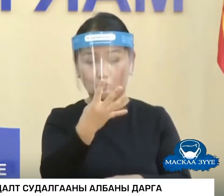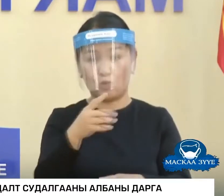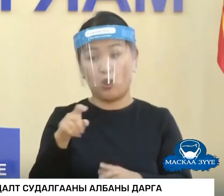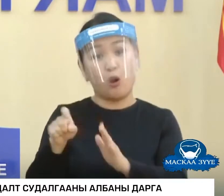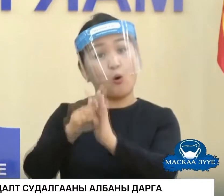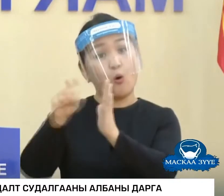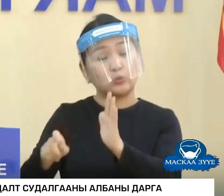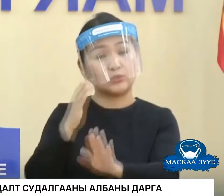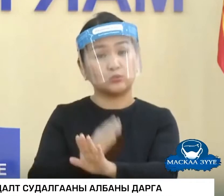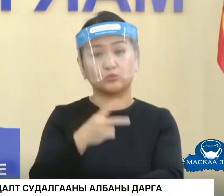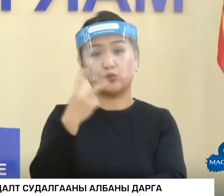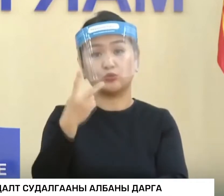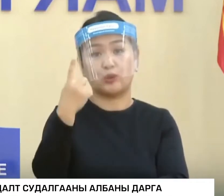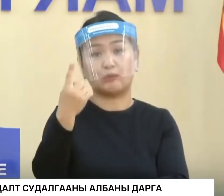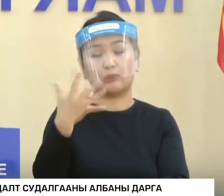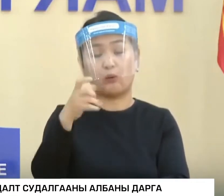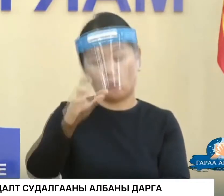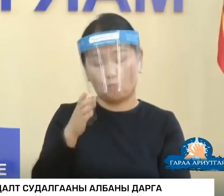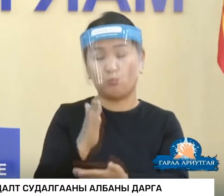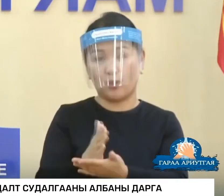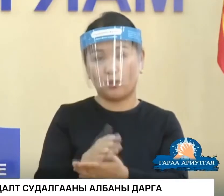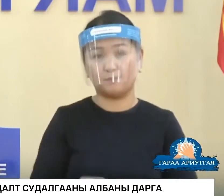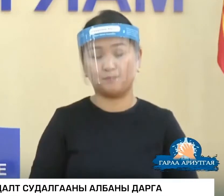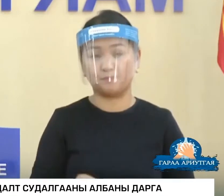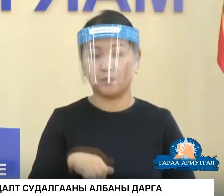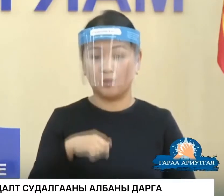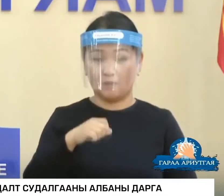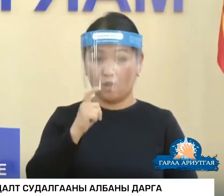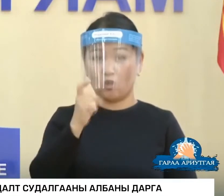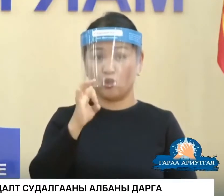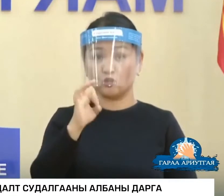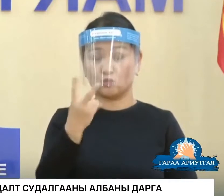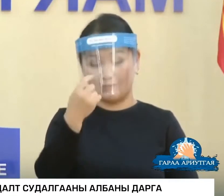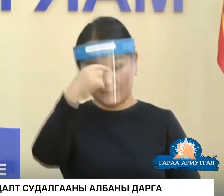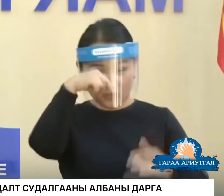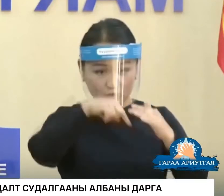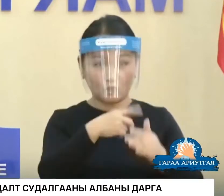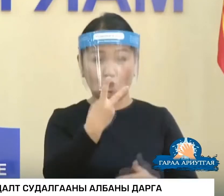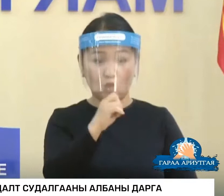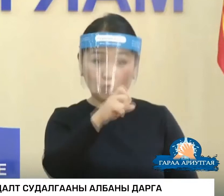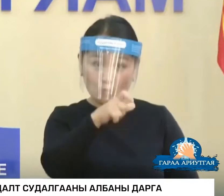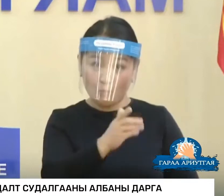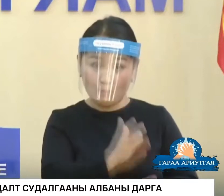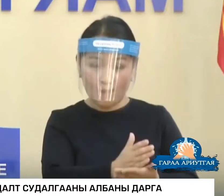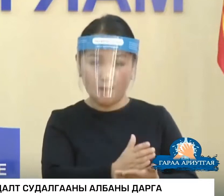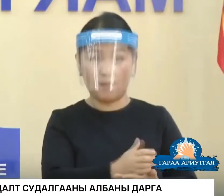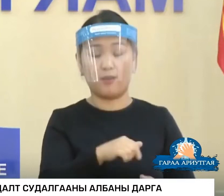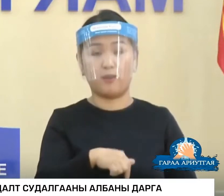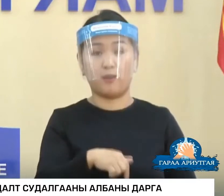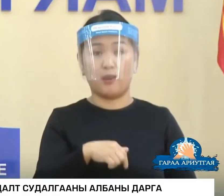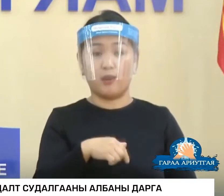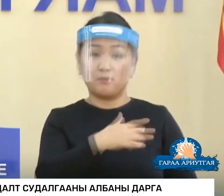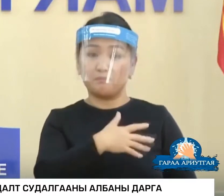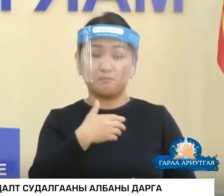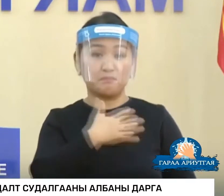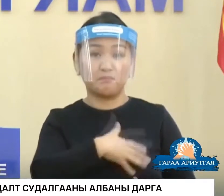аноутын хуғцаад 30-үйн хүн байна. 2-й эмчелиг цеч. 2